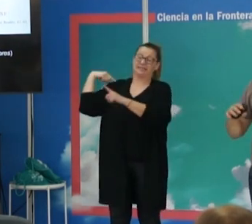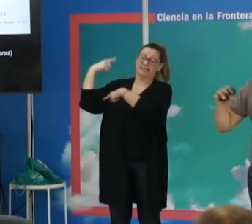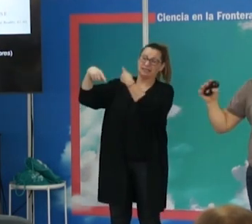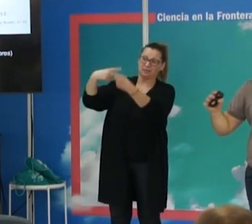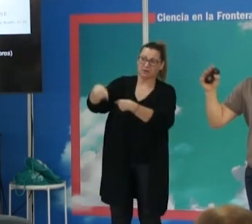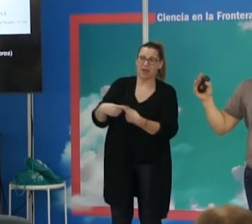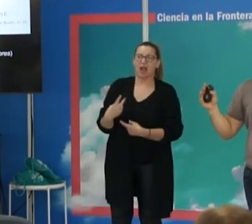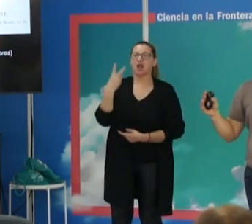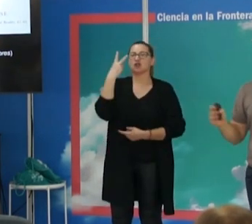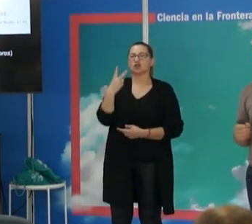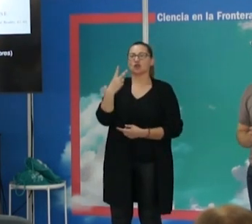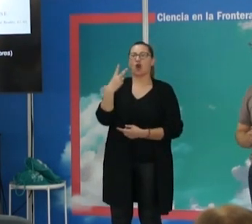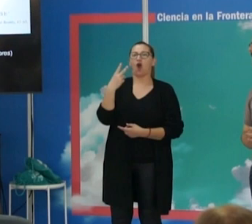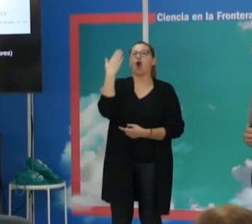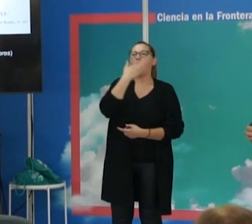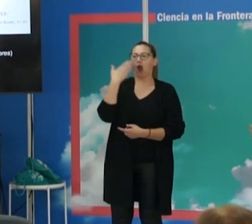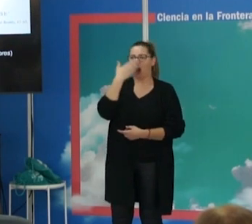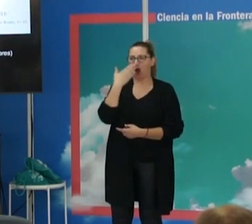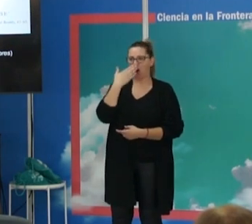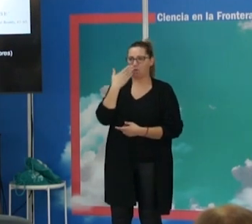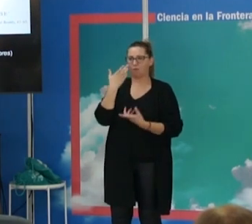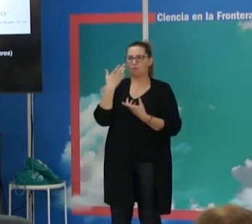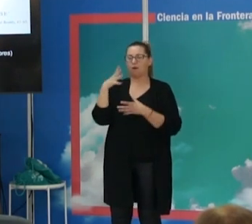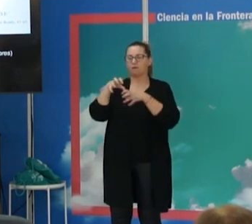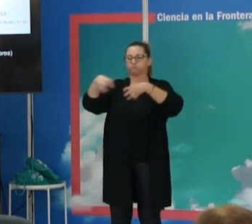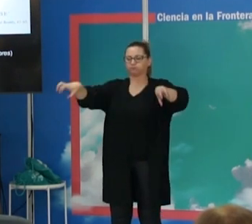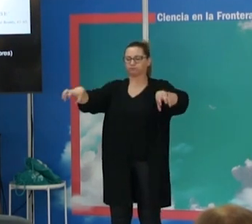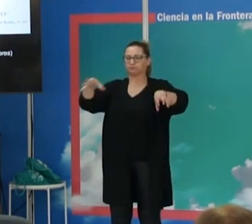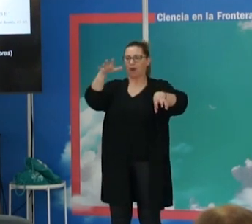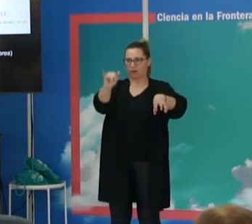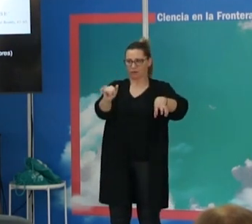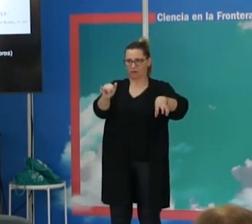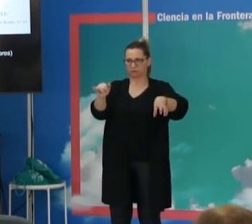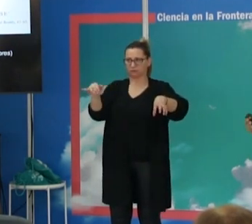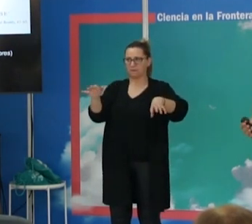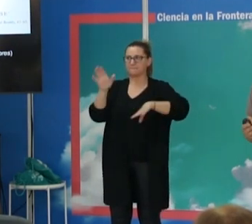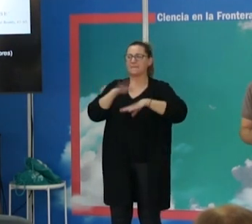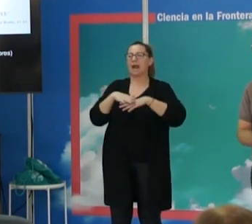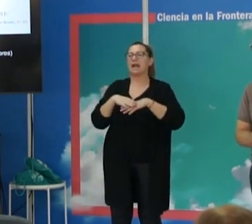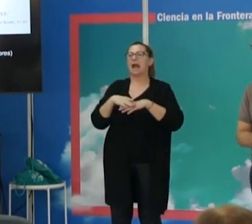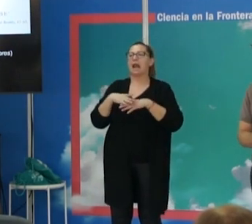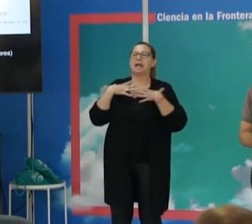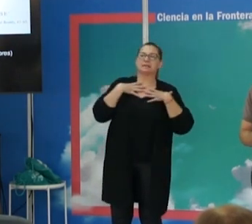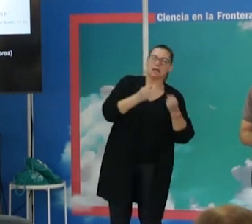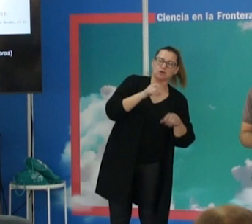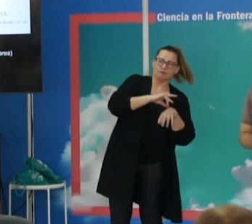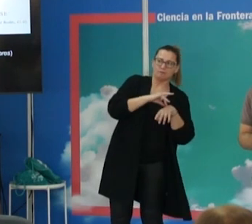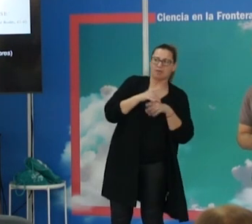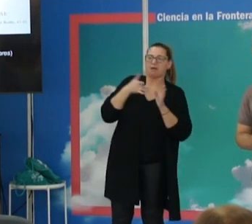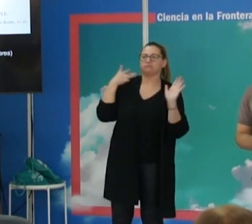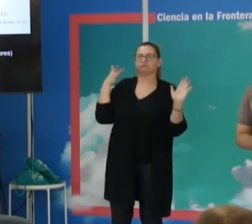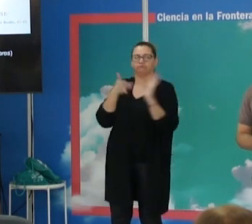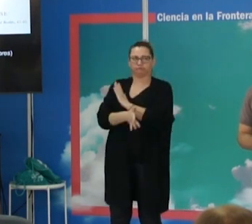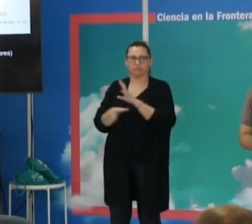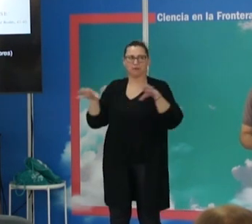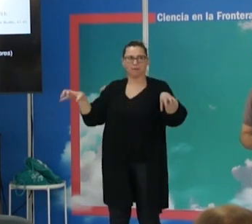dos grandes escuelas para clasificar la enfermedad, las condiciones como enfermedad o para definir la salud y la enfermedad. Desde un